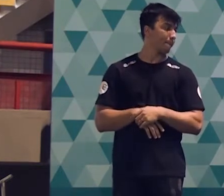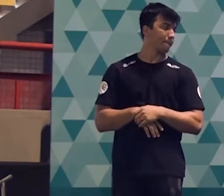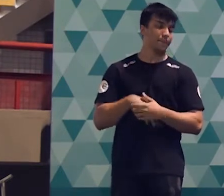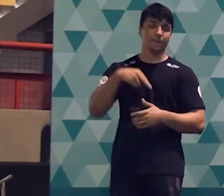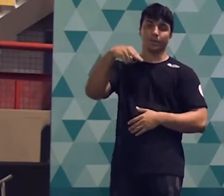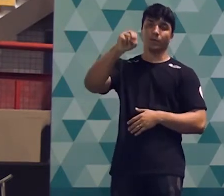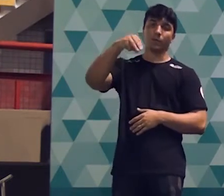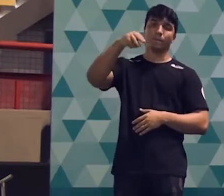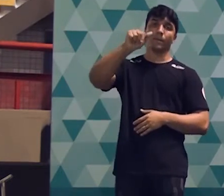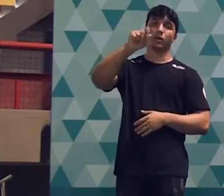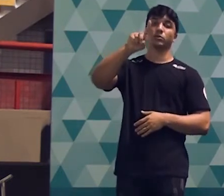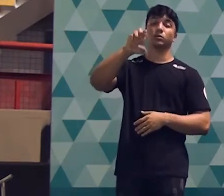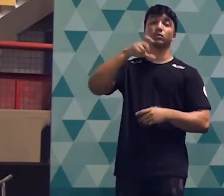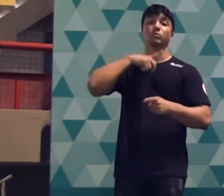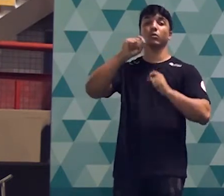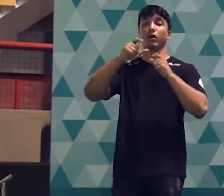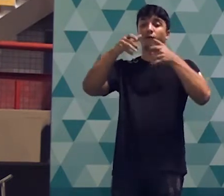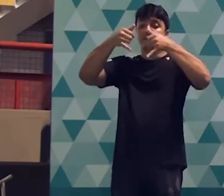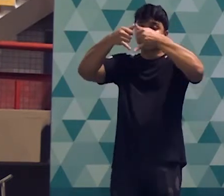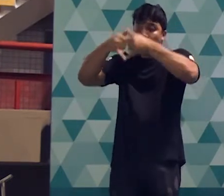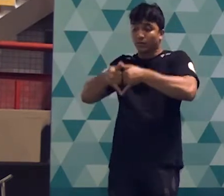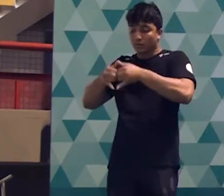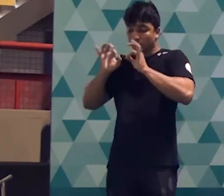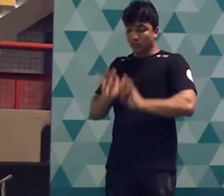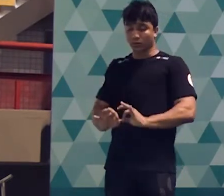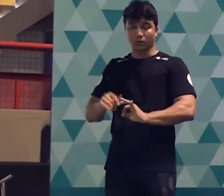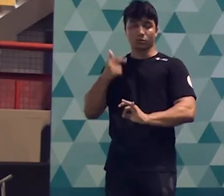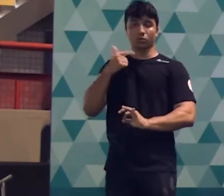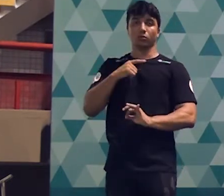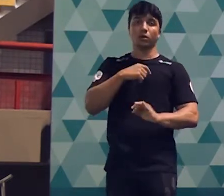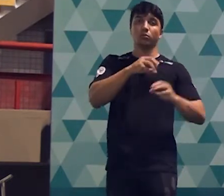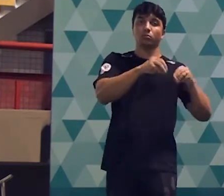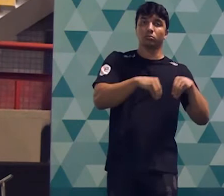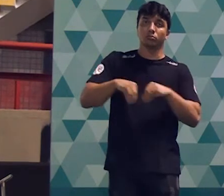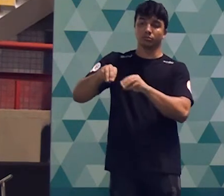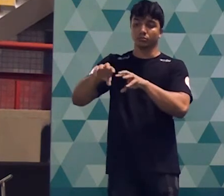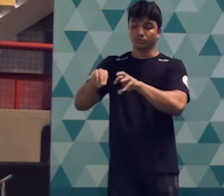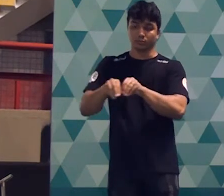é aquela pessoa que não tem um lugar fixo para morar, que vive se mudando.